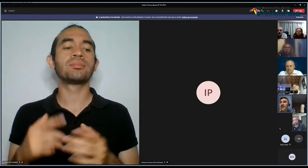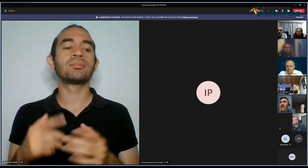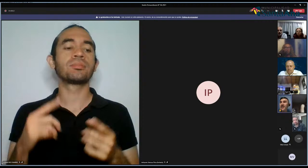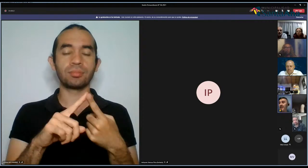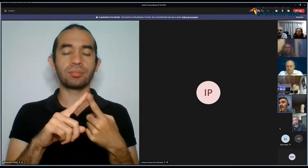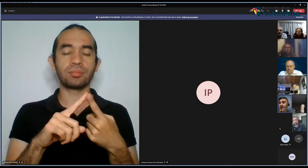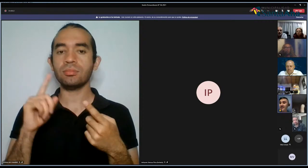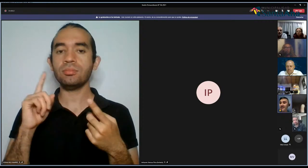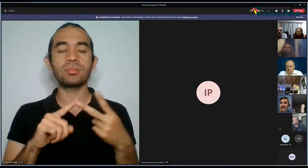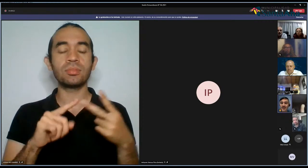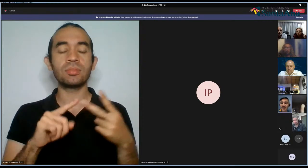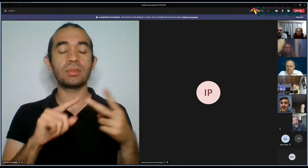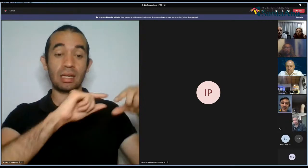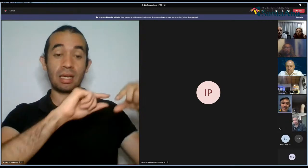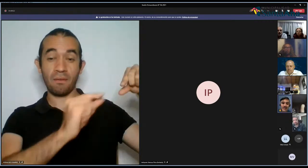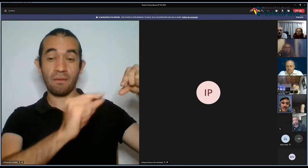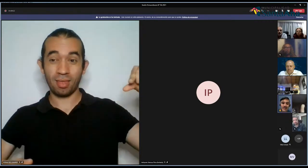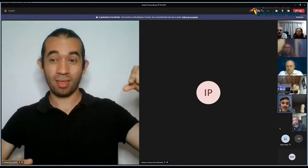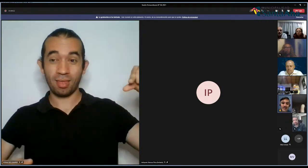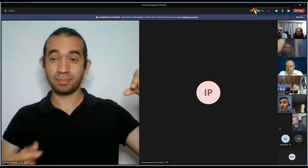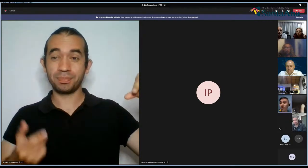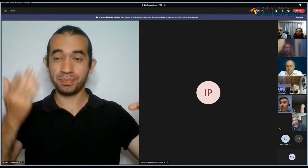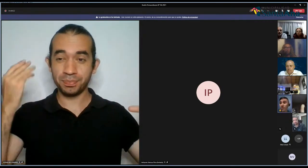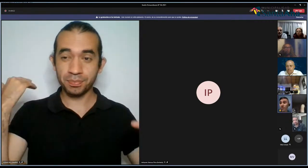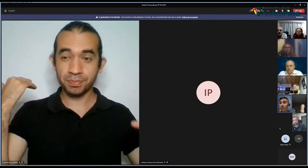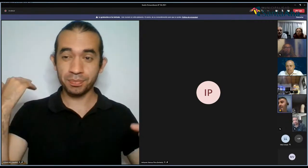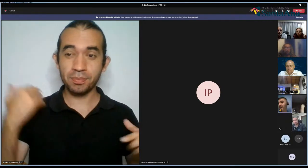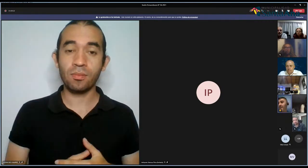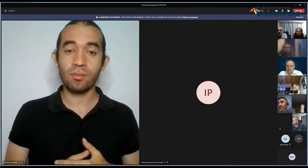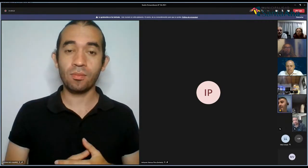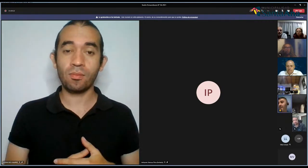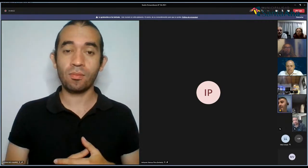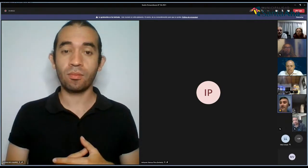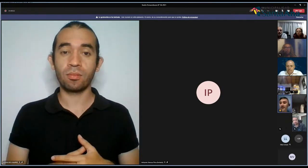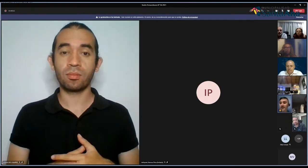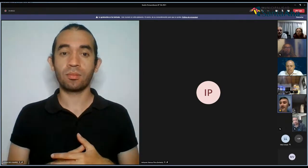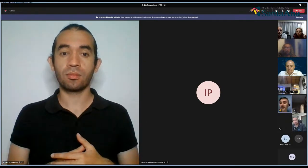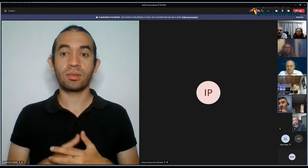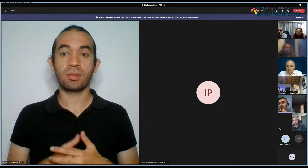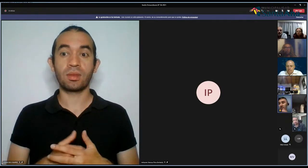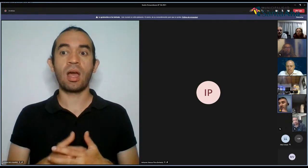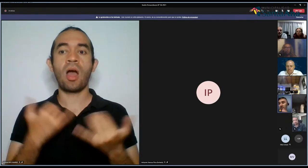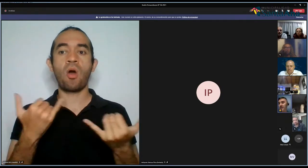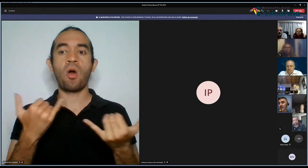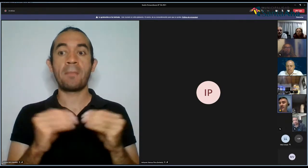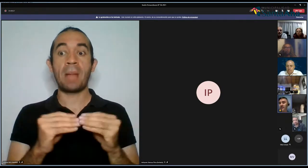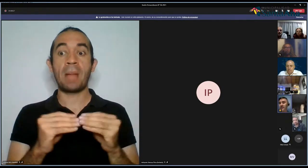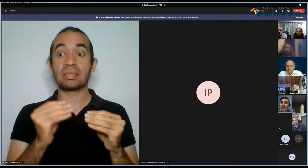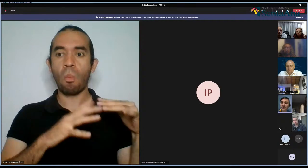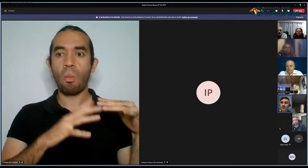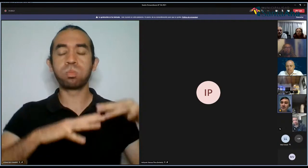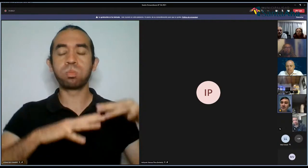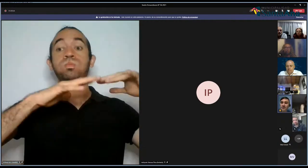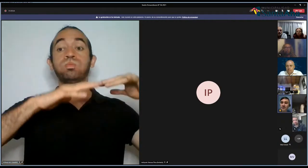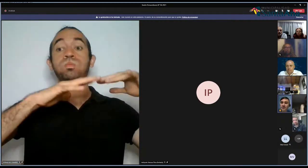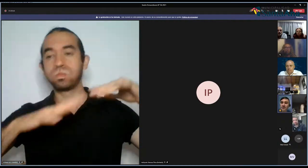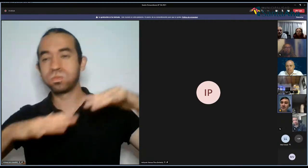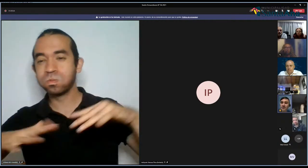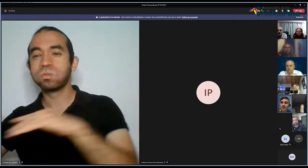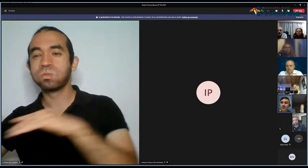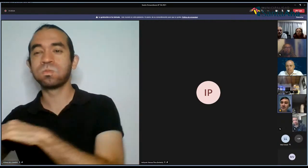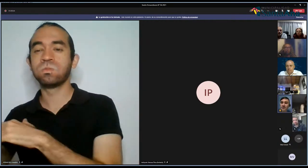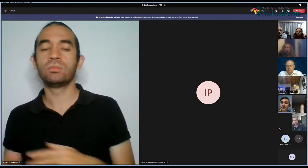quebradas que habían antes este no manejaba en el mismo caudal que maneja en ahora pero hay un elemento fundamental que